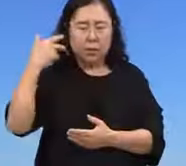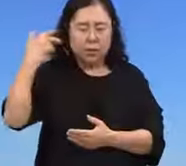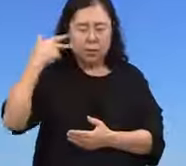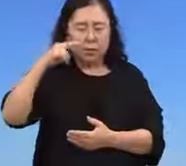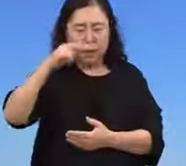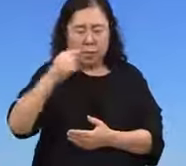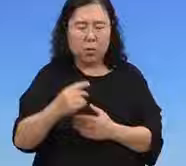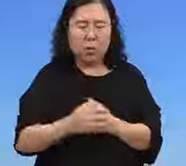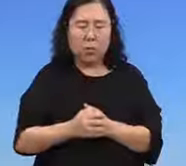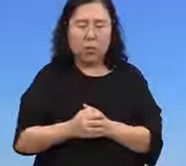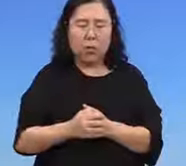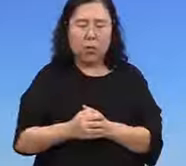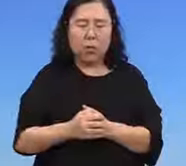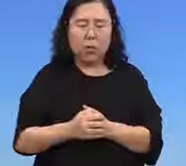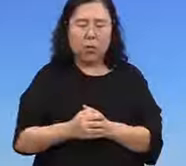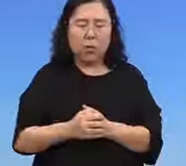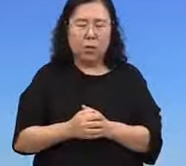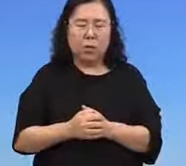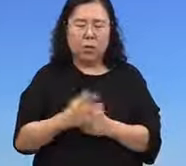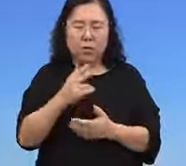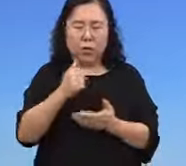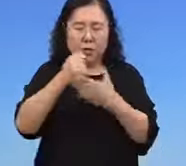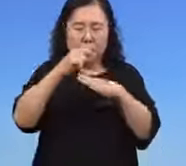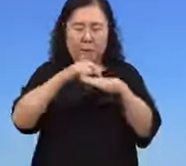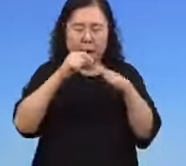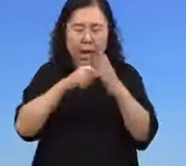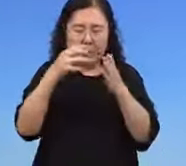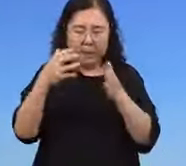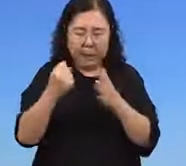이번 한 주간 그 은혜의 눈으로